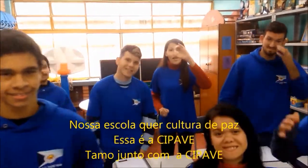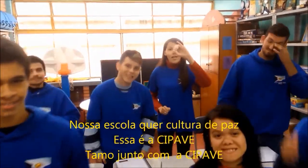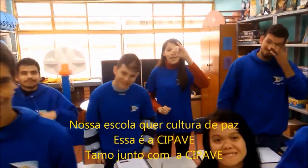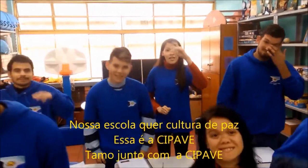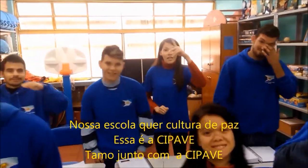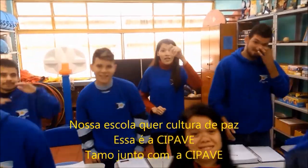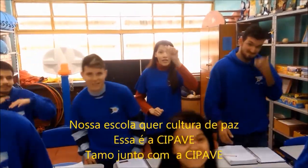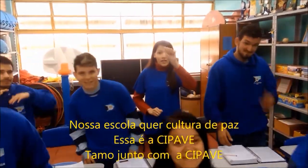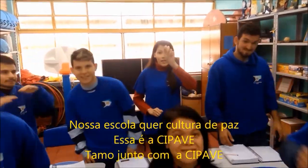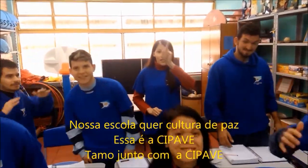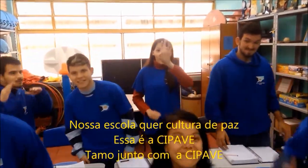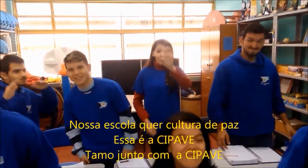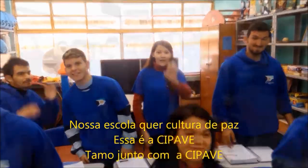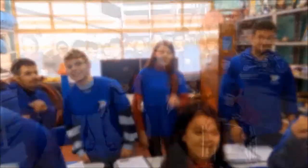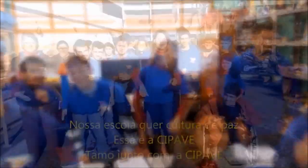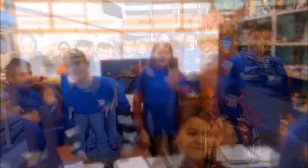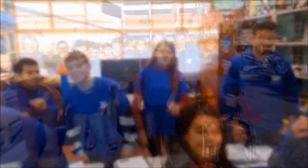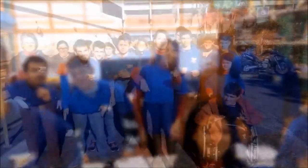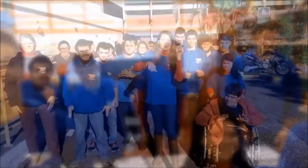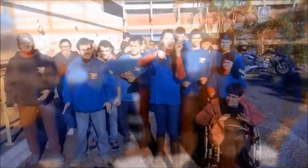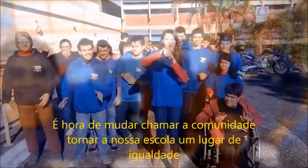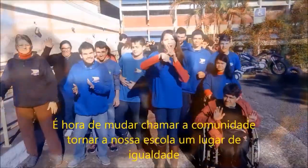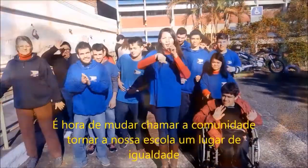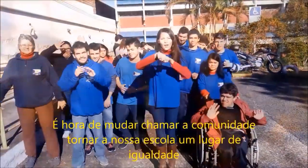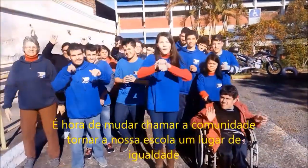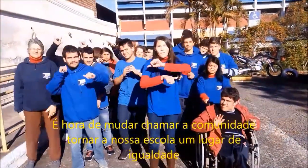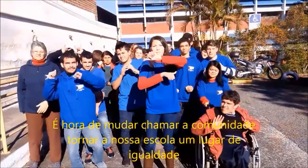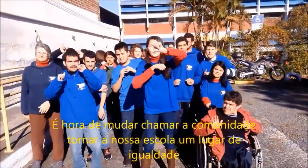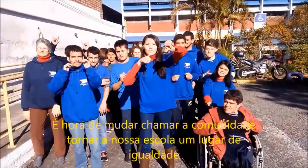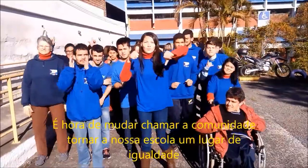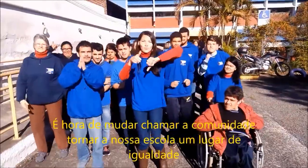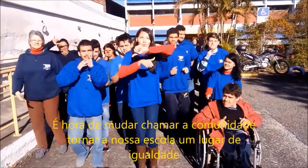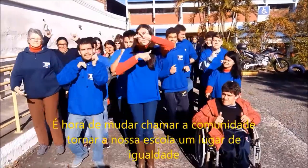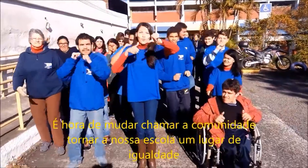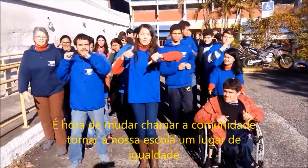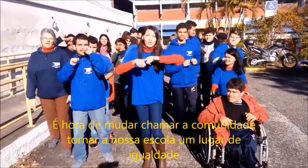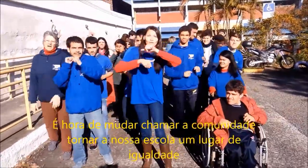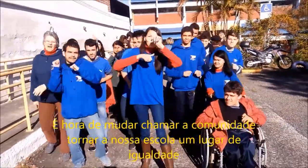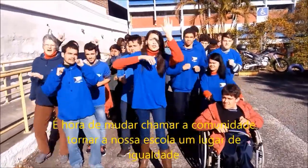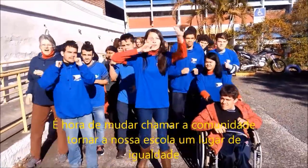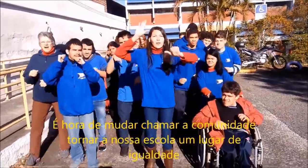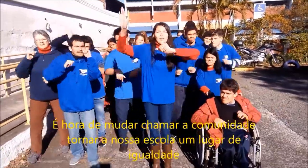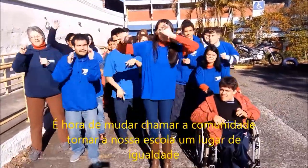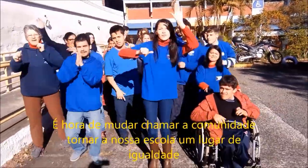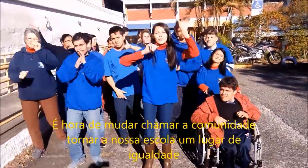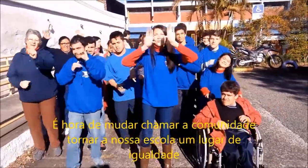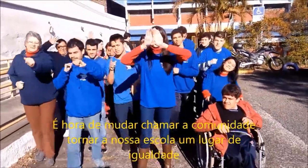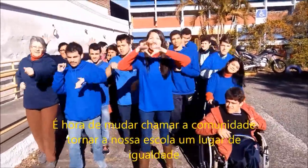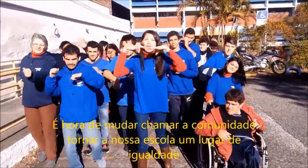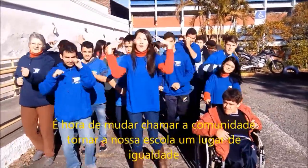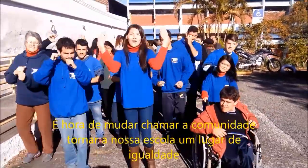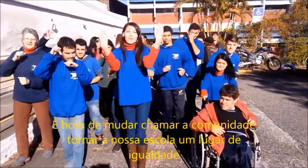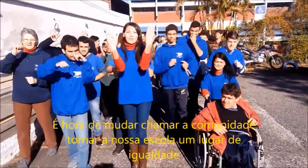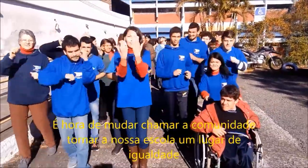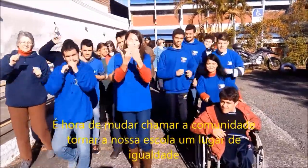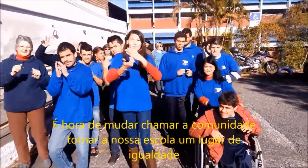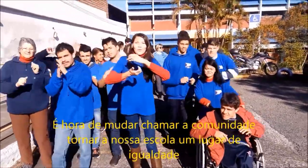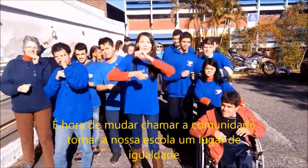a CIPAVI. É hora de mudar. Chamar a comunidade. Tornar a nossa escola